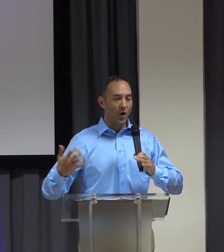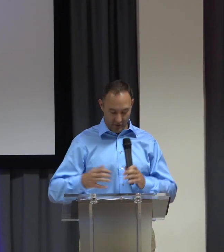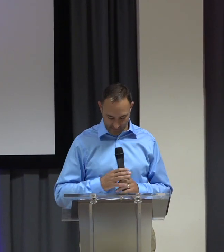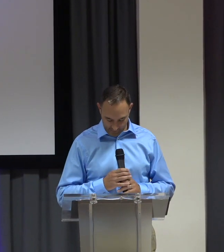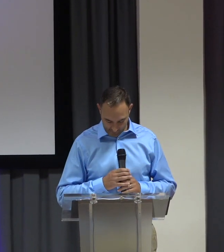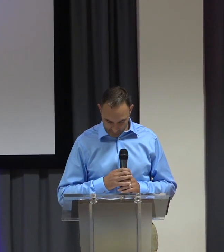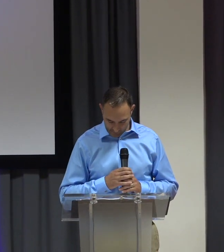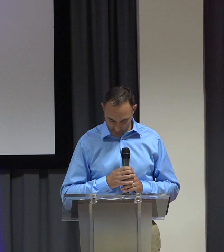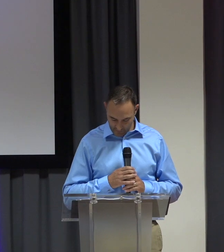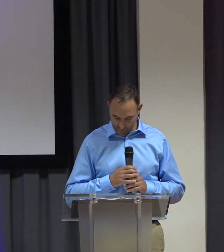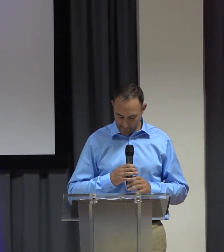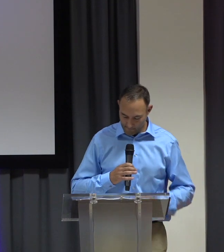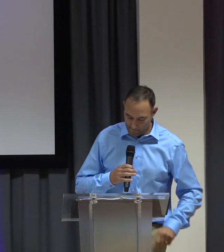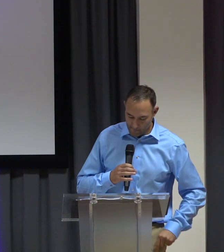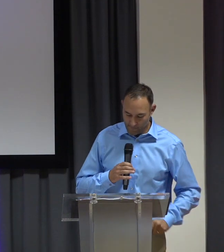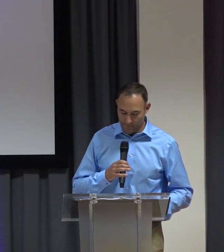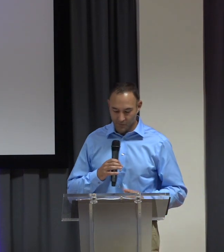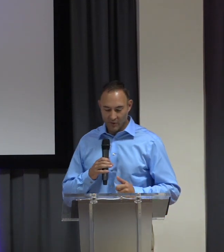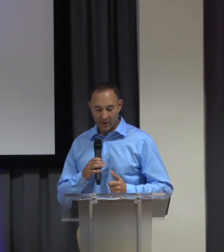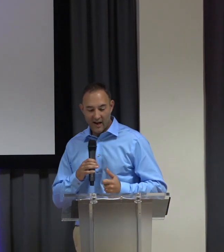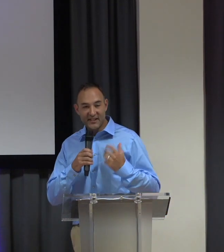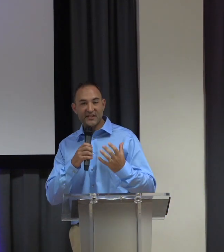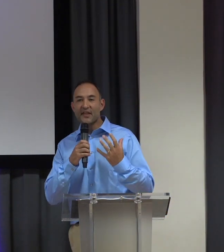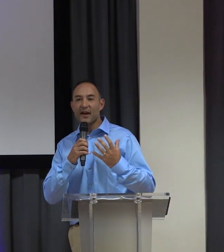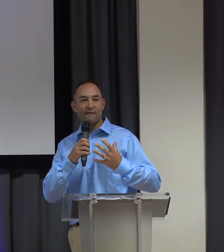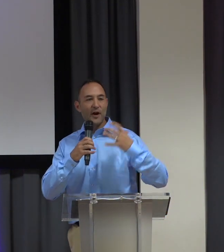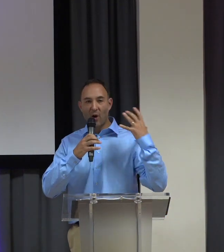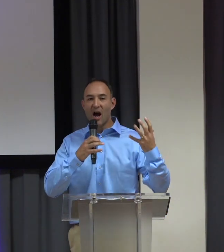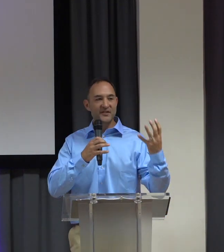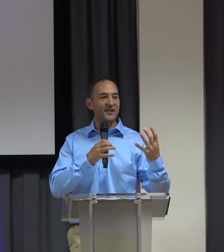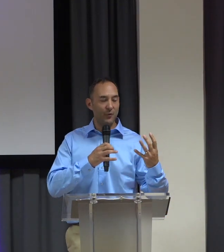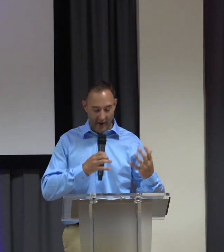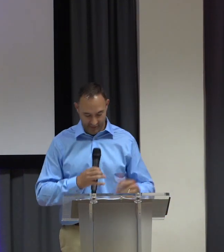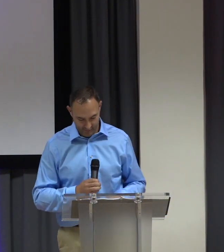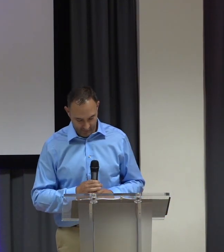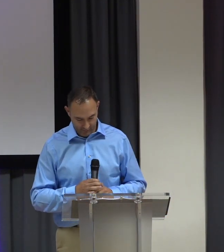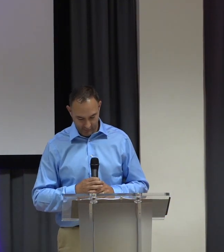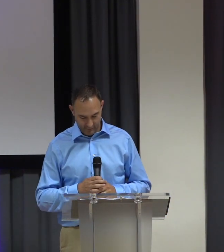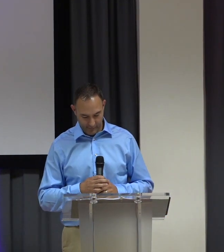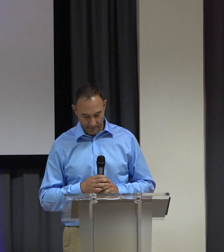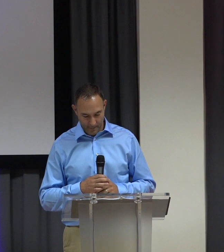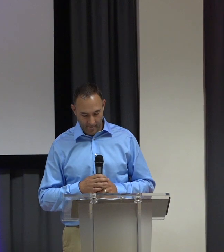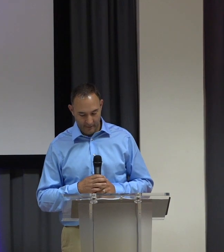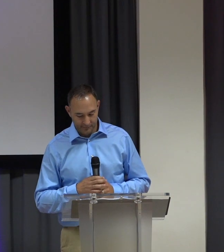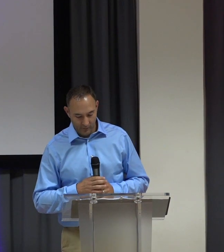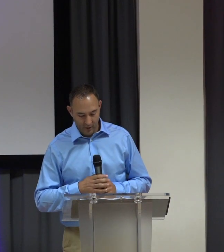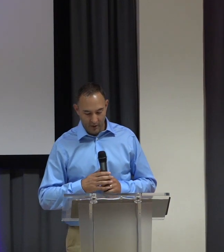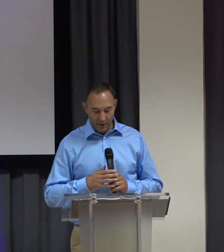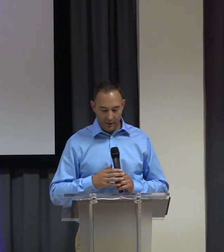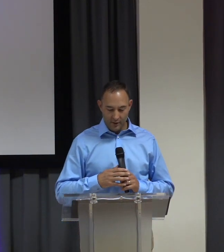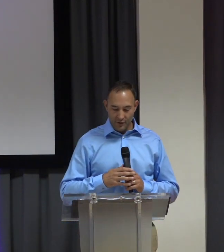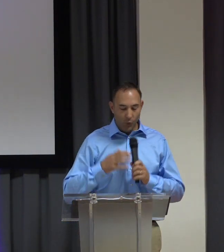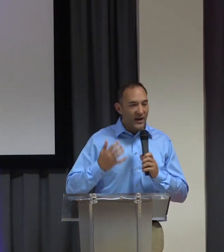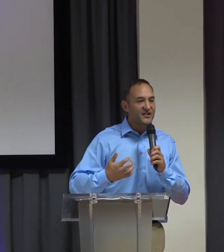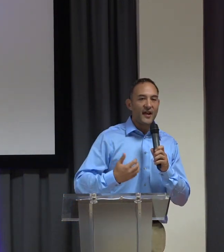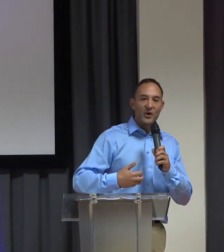at all. Et je ne le dis pas ça d'une manière négative. I say that in a very positive way. Je le dis dans une vision